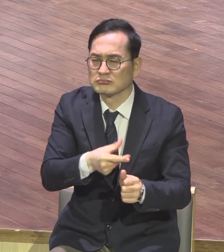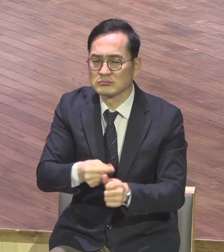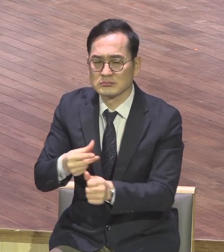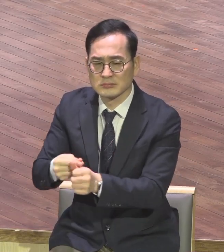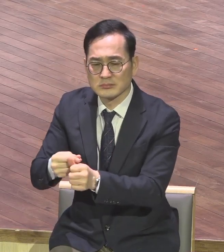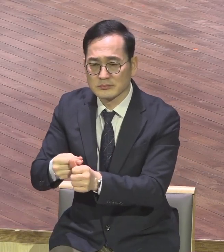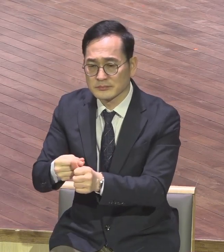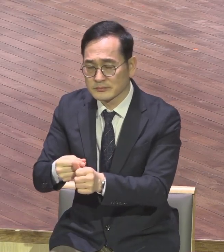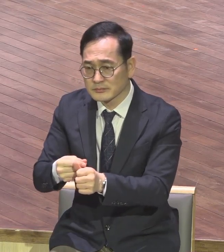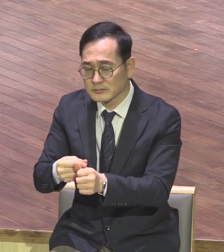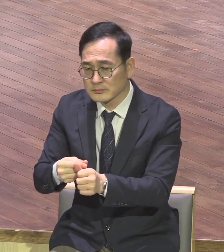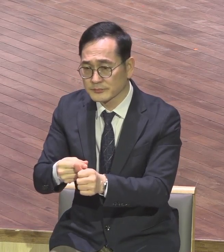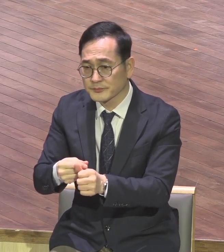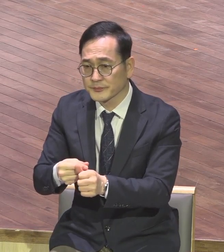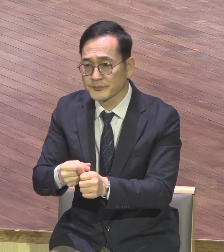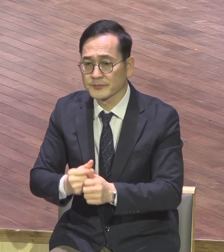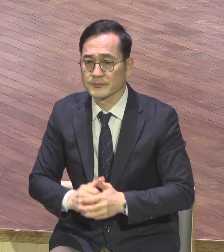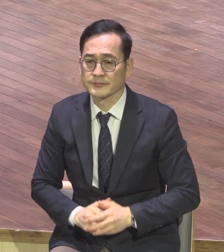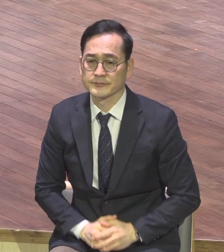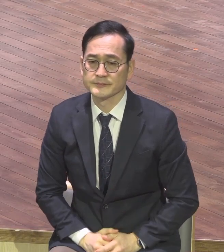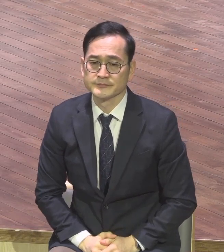그렇다면 이제 어떻게